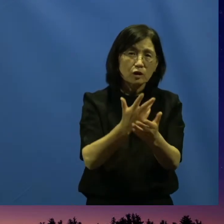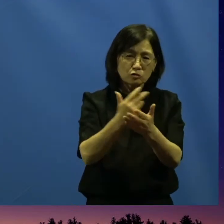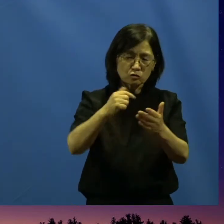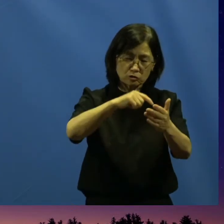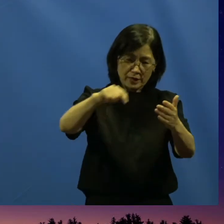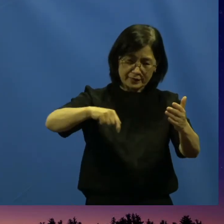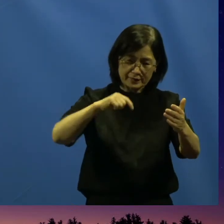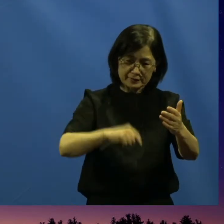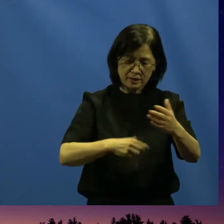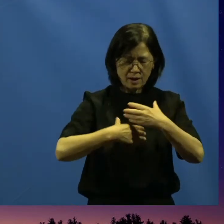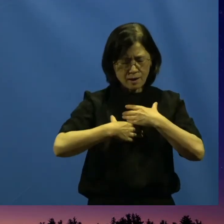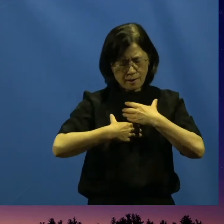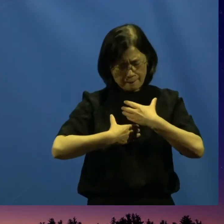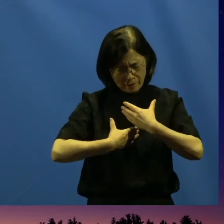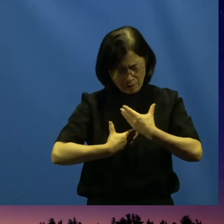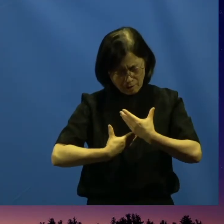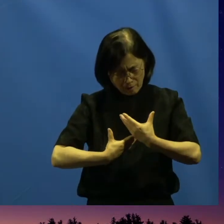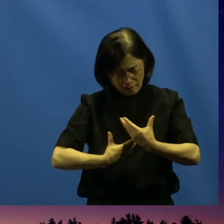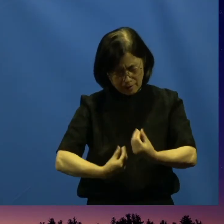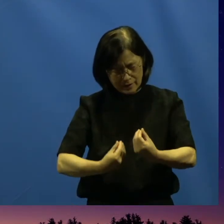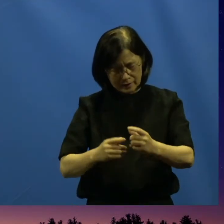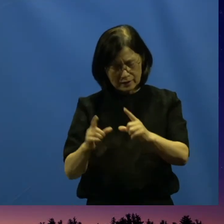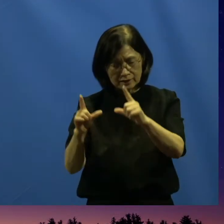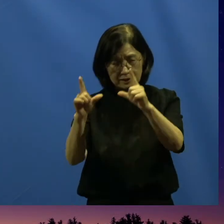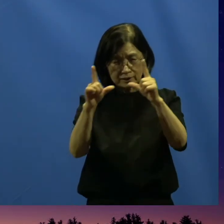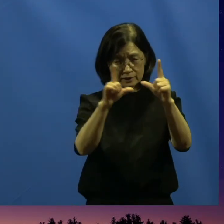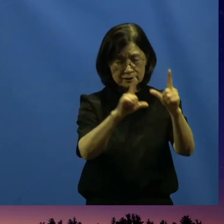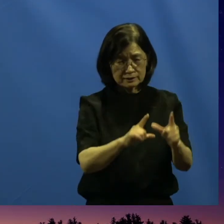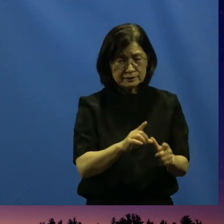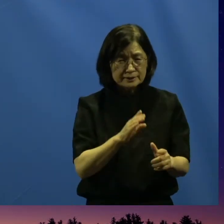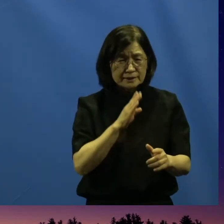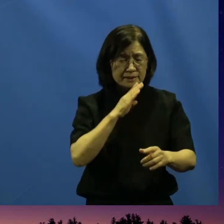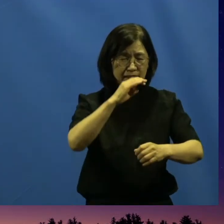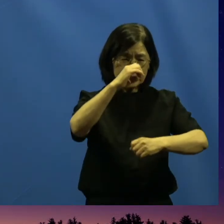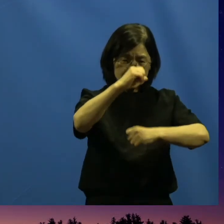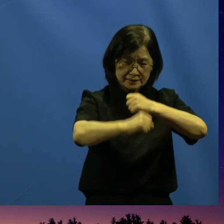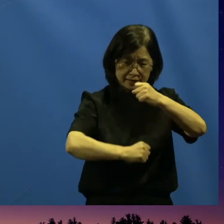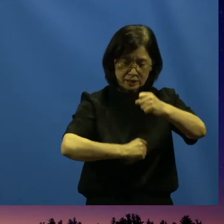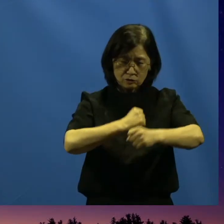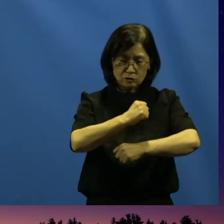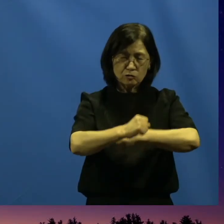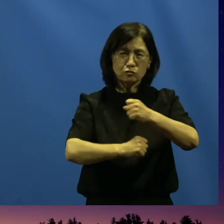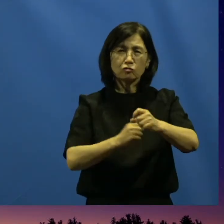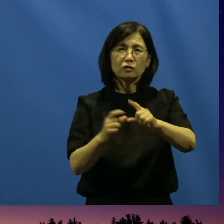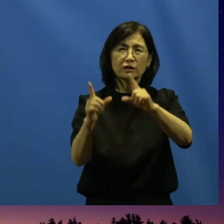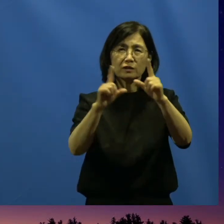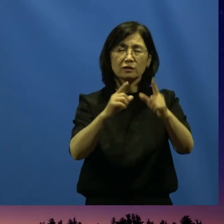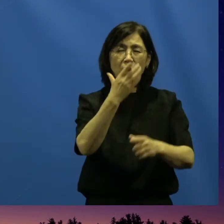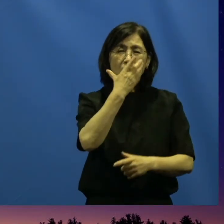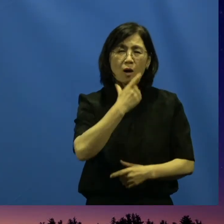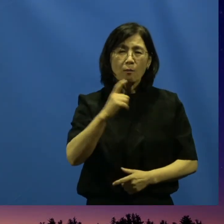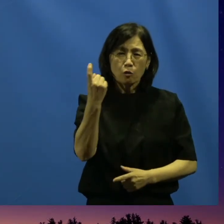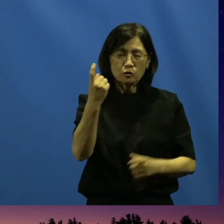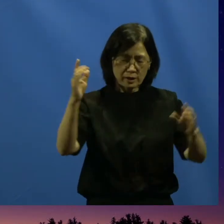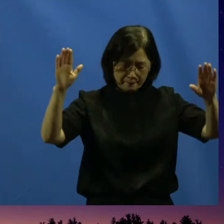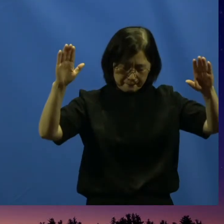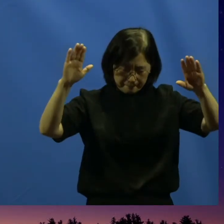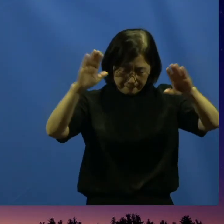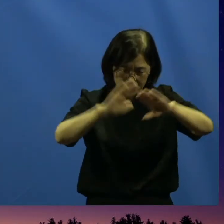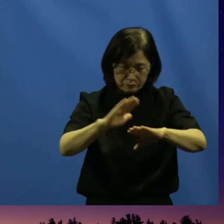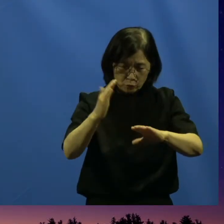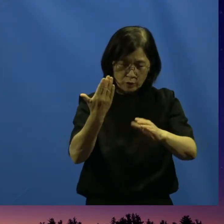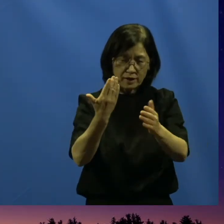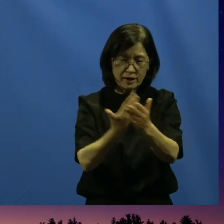안식을 누리고 평강을 누리고 우리 안에 진정한 자유를 누리는 복된 밤 되게 하여 주시옵시고 염려와 근심이 물러가게